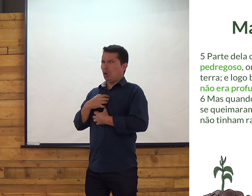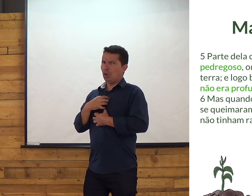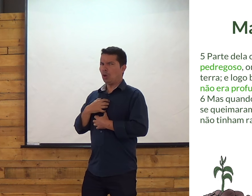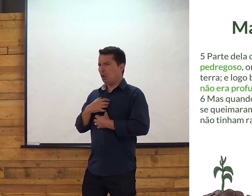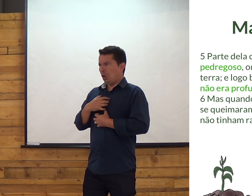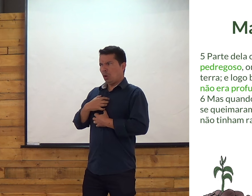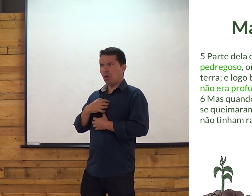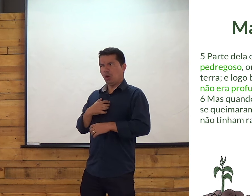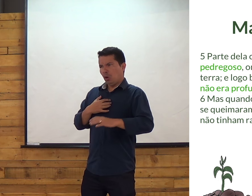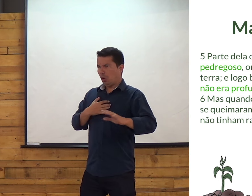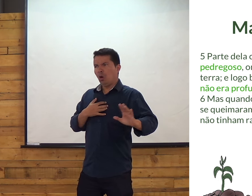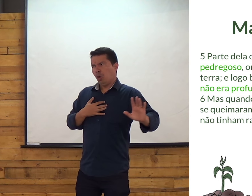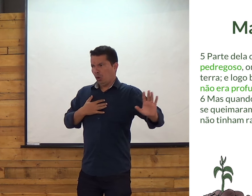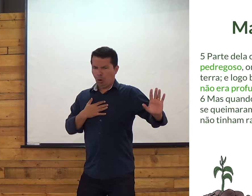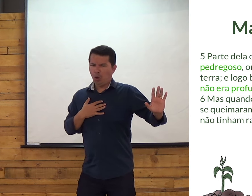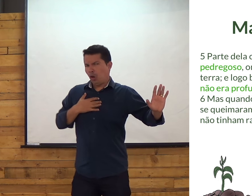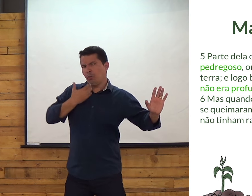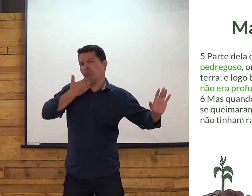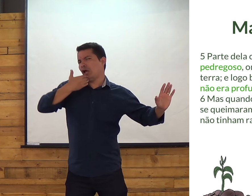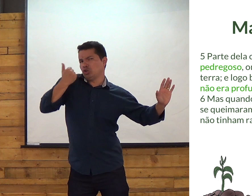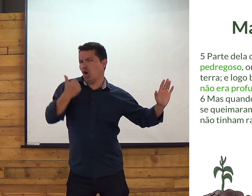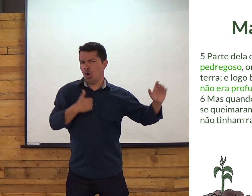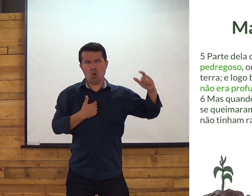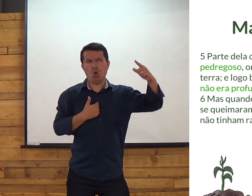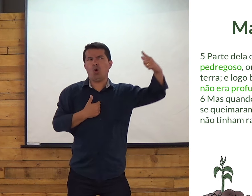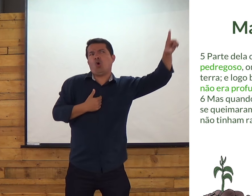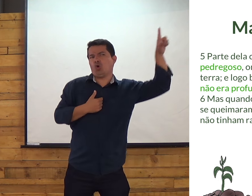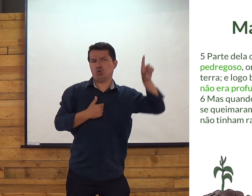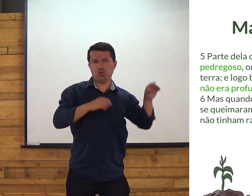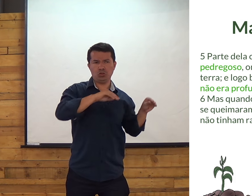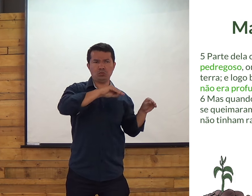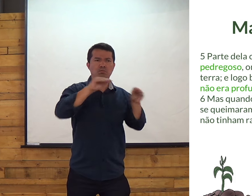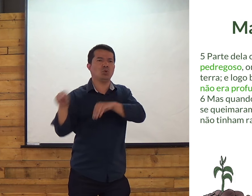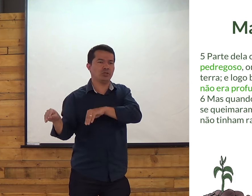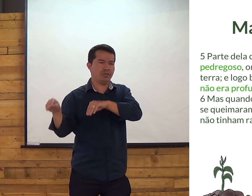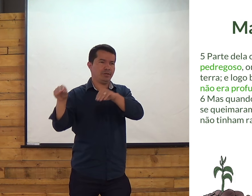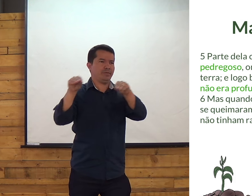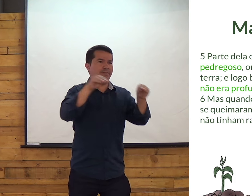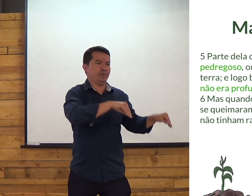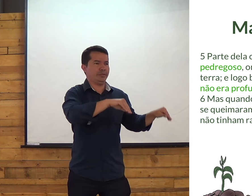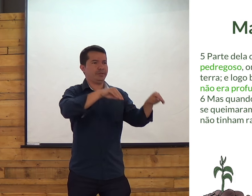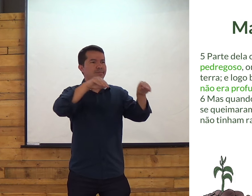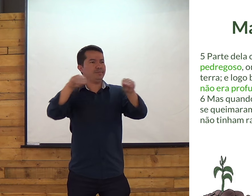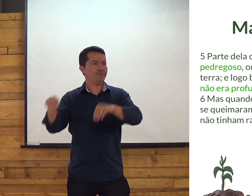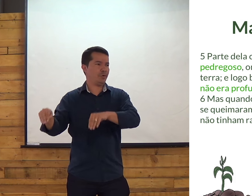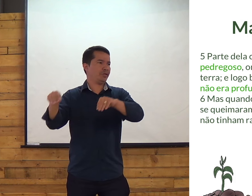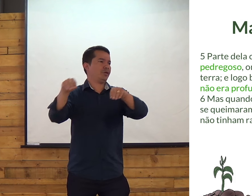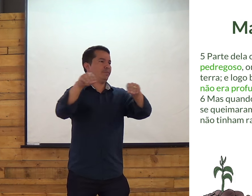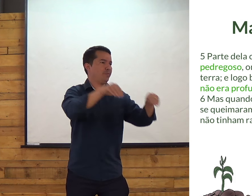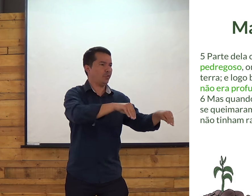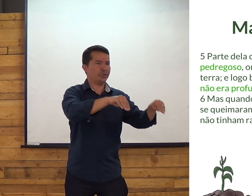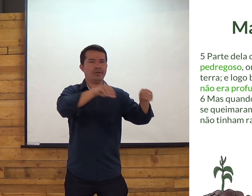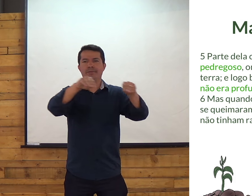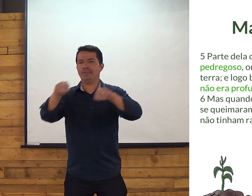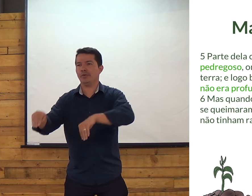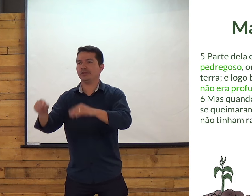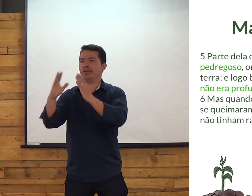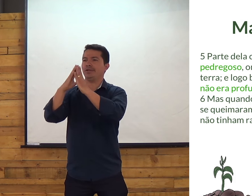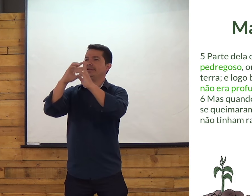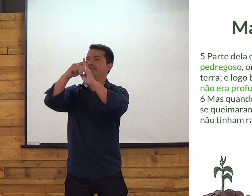algum mal, fala algum mal, te trata, e você pensa: melhor eu mudar de lugar porque me